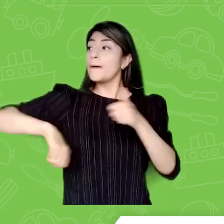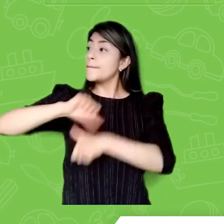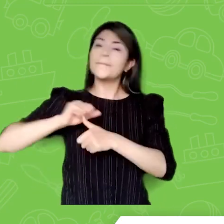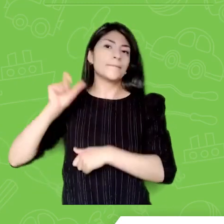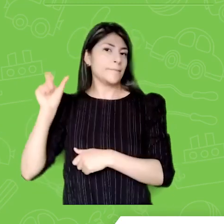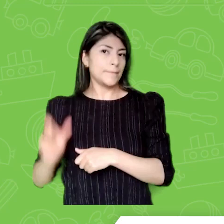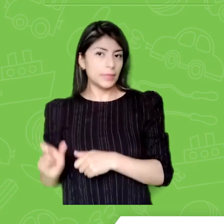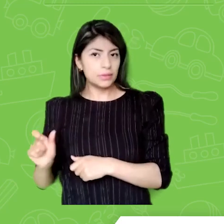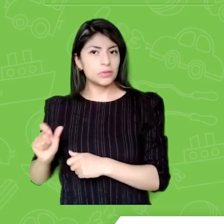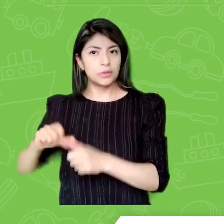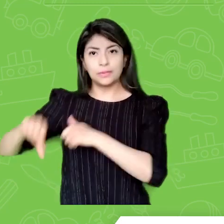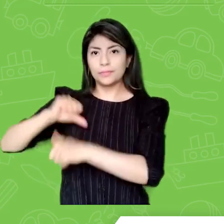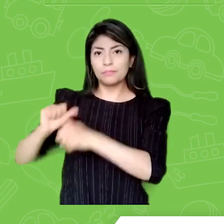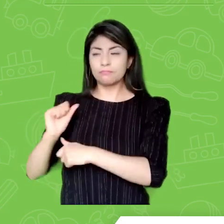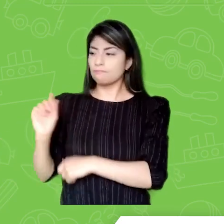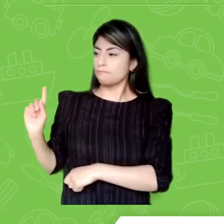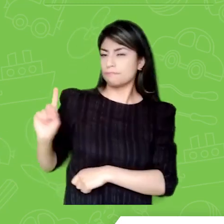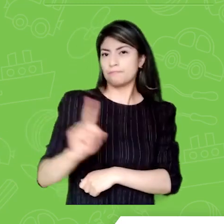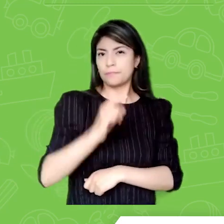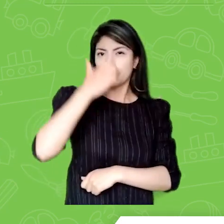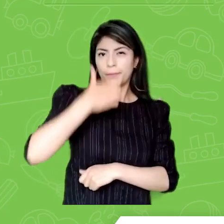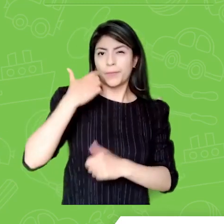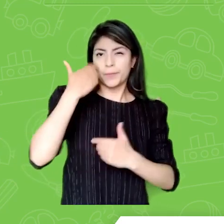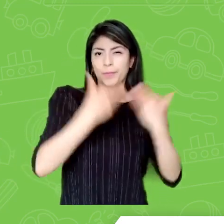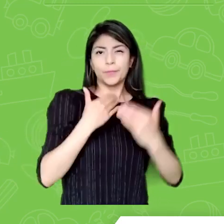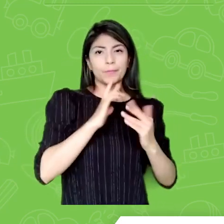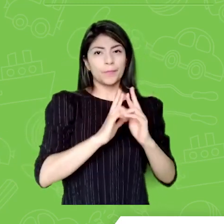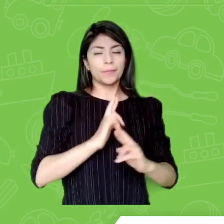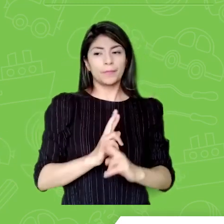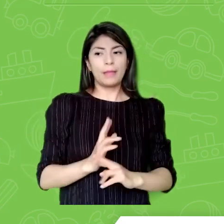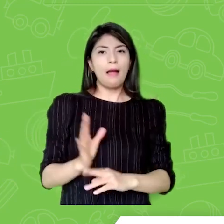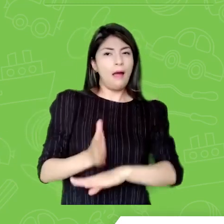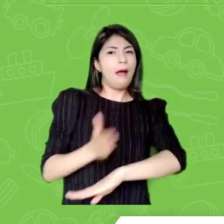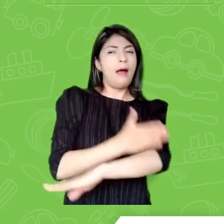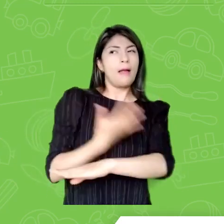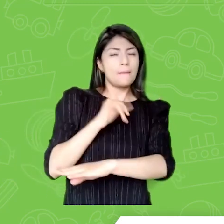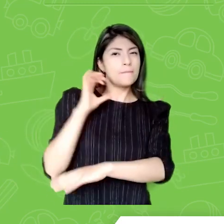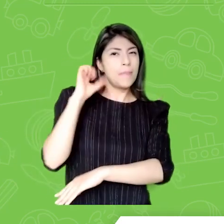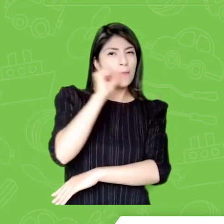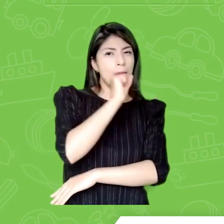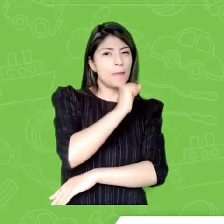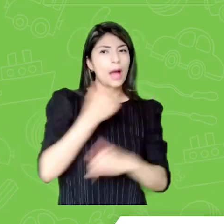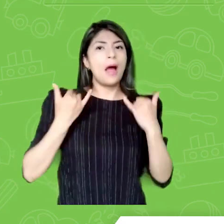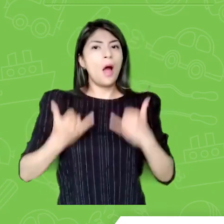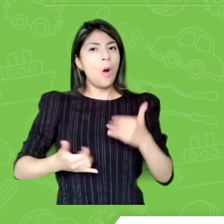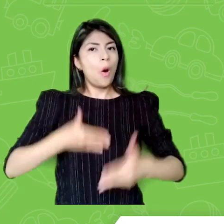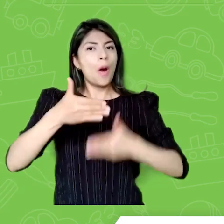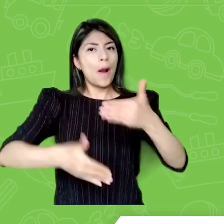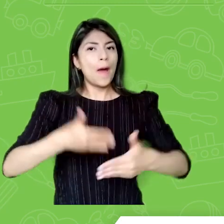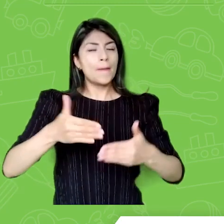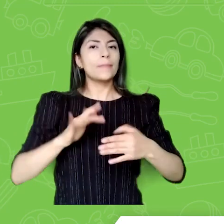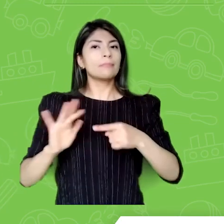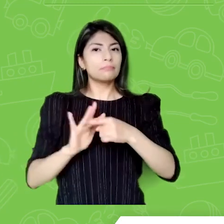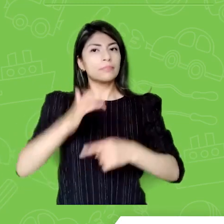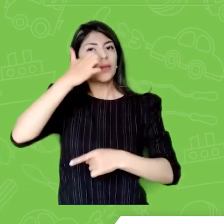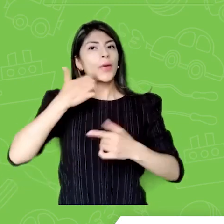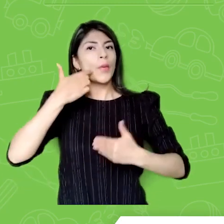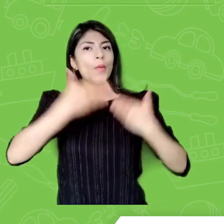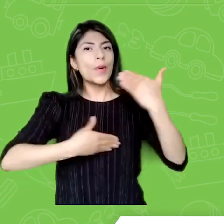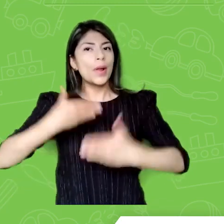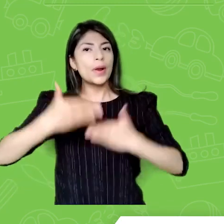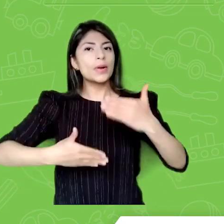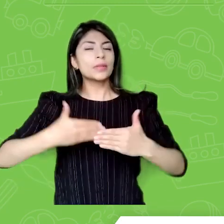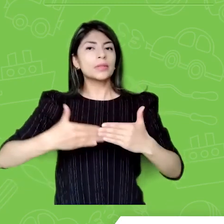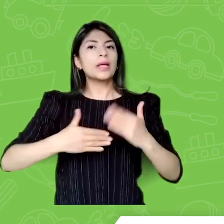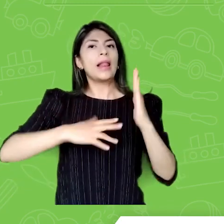proceso de selección, suplantación o intento de suplantación, ocurridas e identificadas antes, durante y o después de